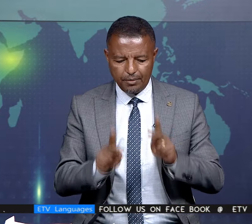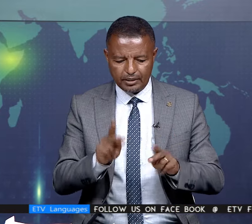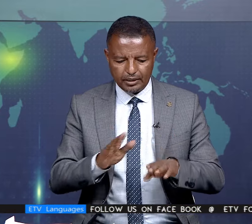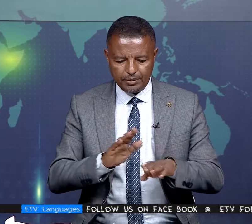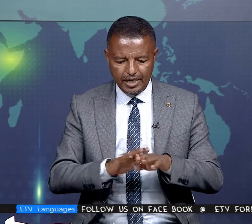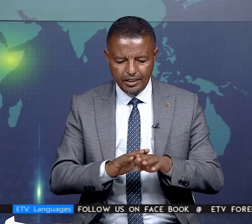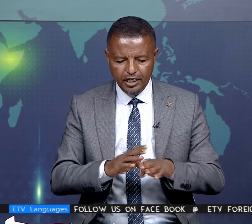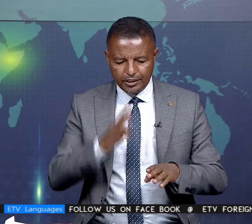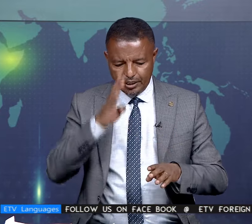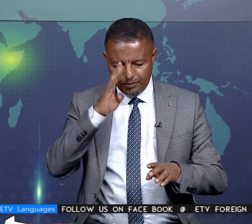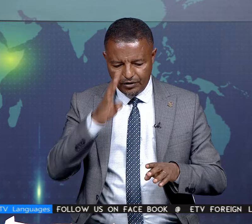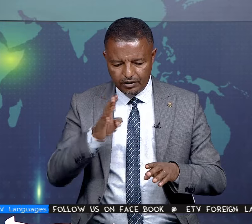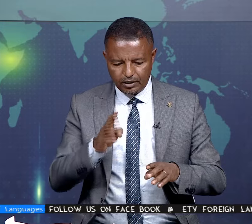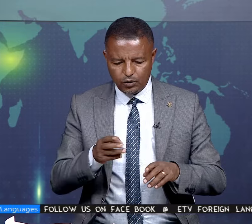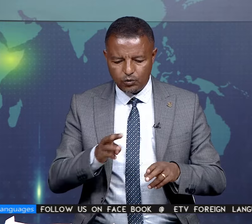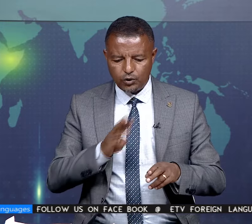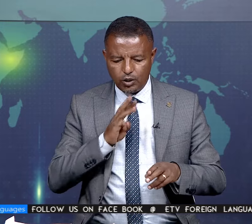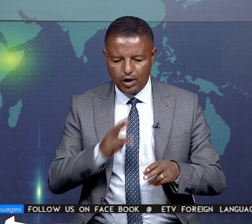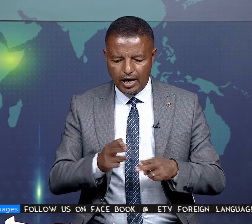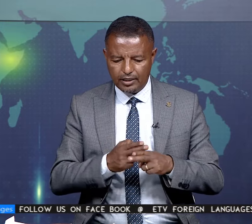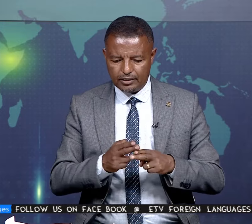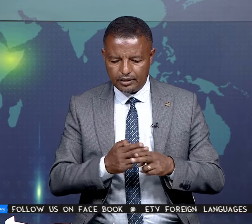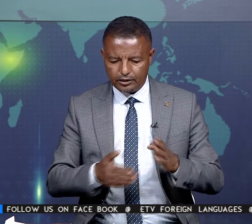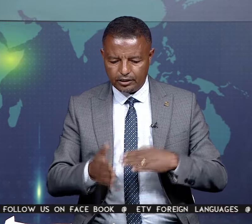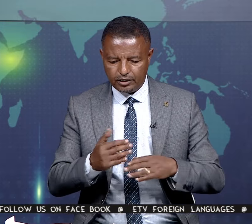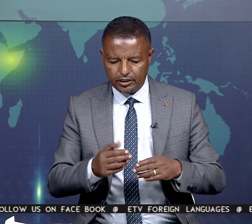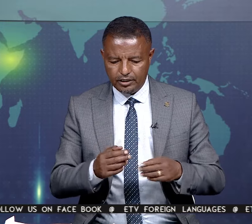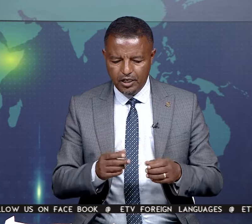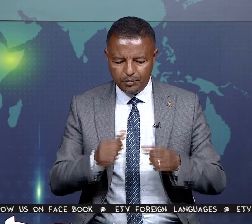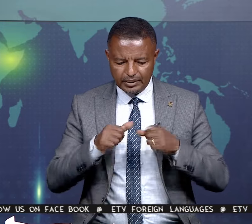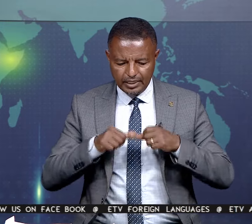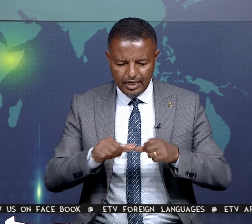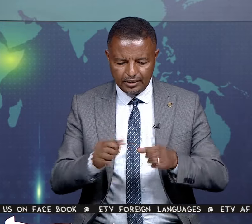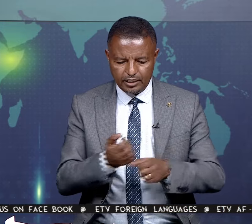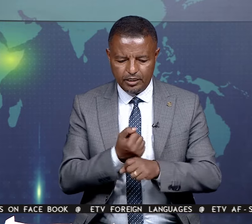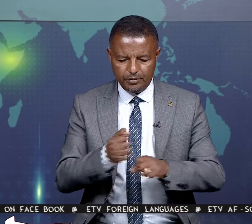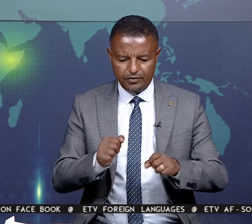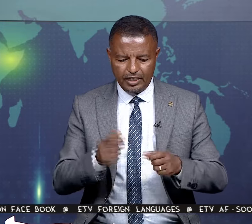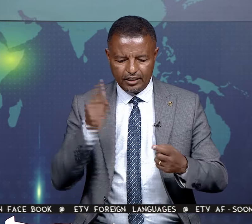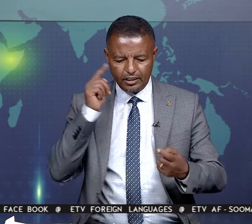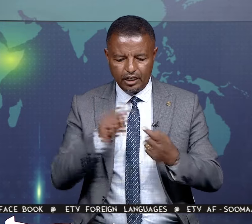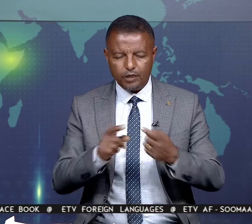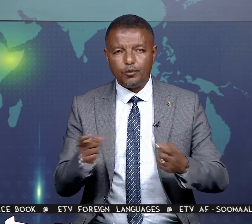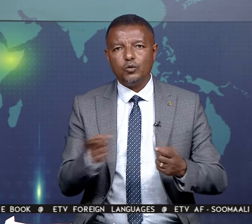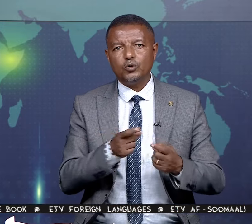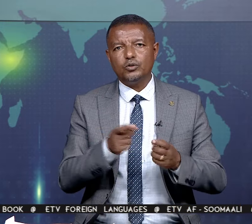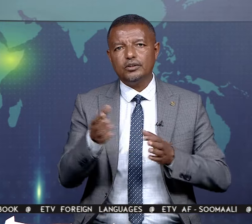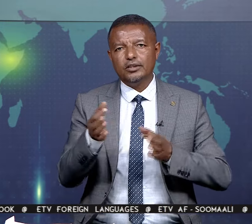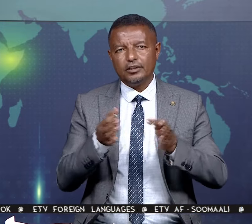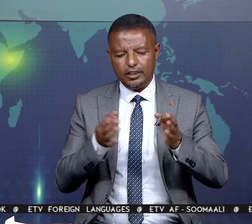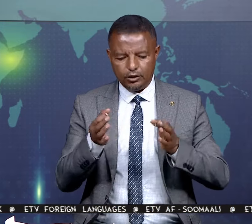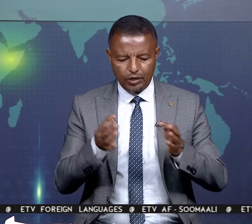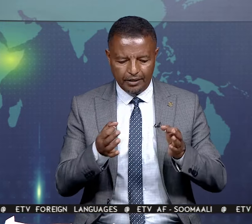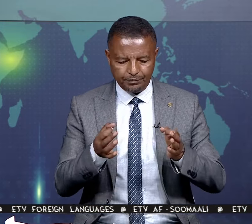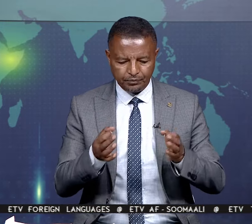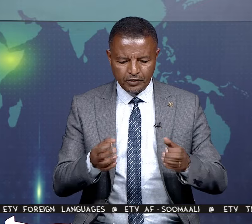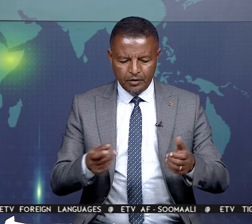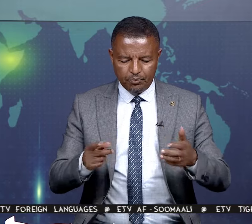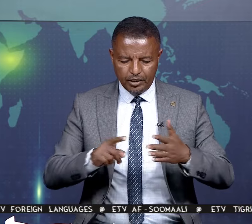ላይ የሚፈጠረው የውሃ እጥረት ችግርን በዘላቂነት ለመፍታት ያለመ መሆኑን ተገልጿል።